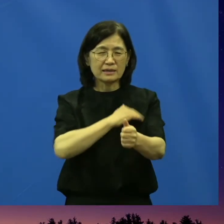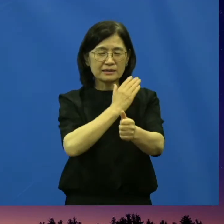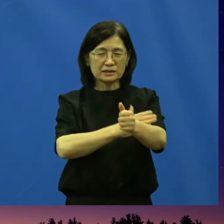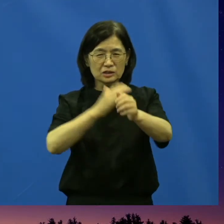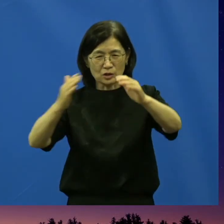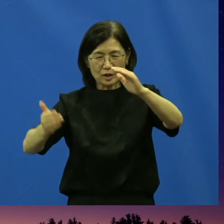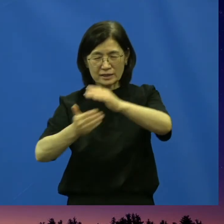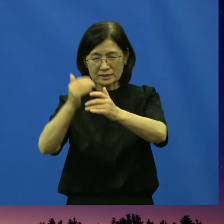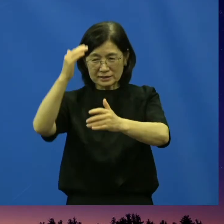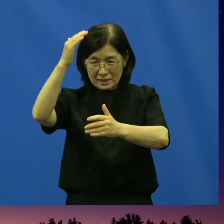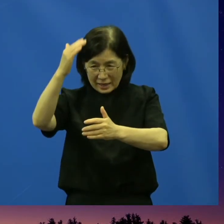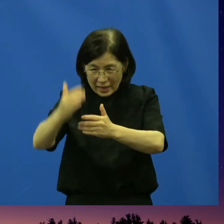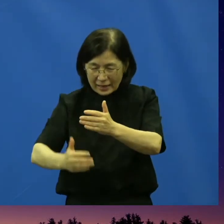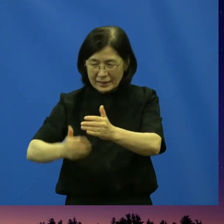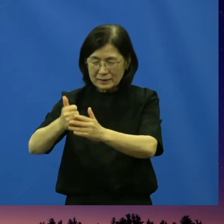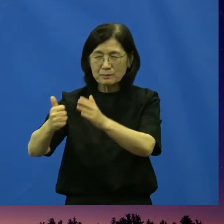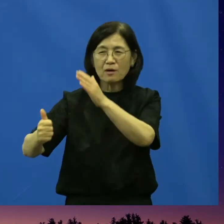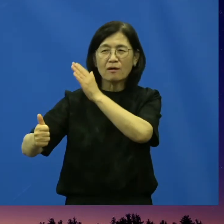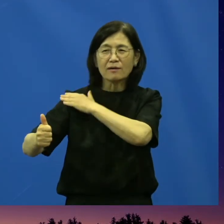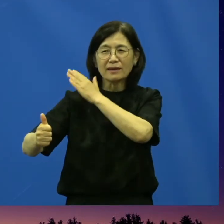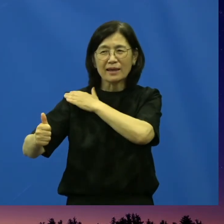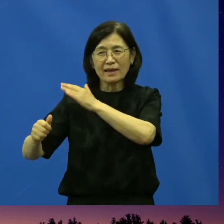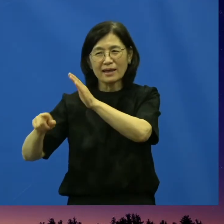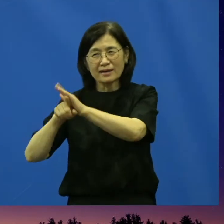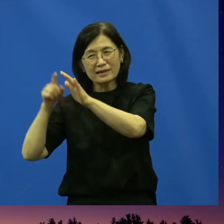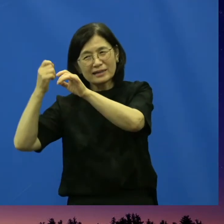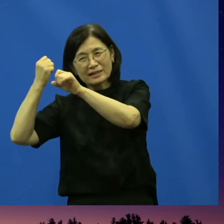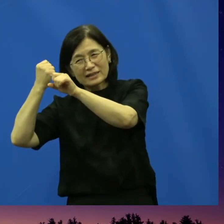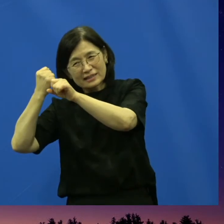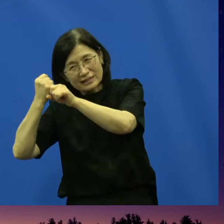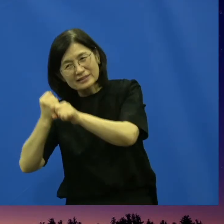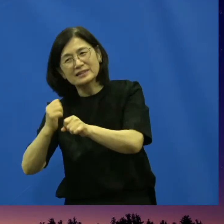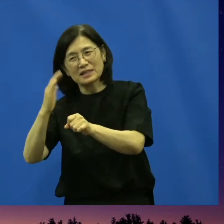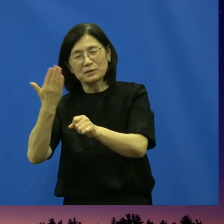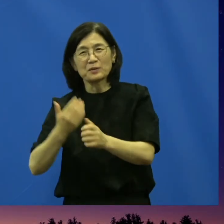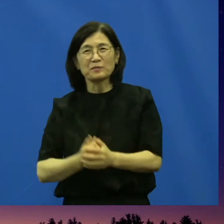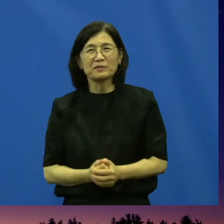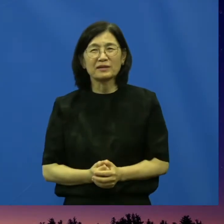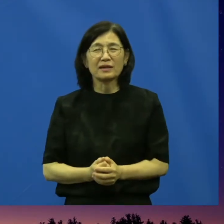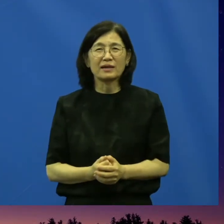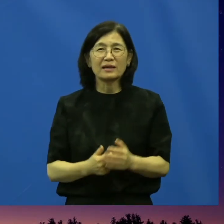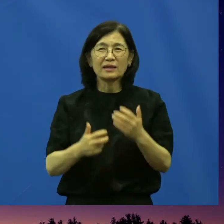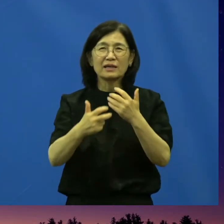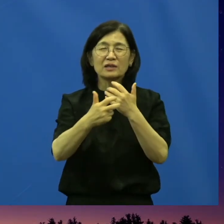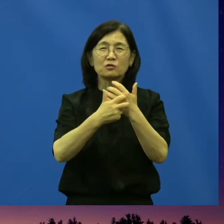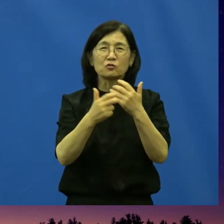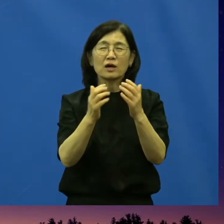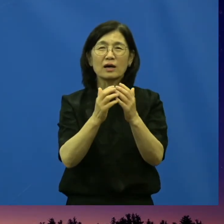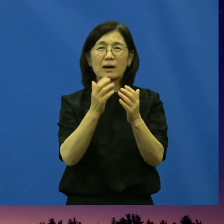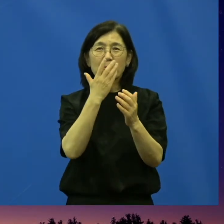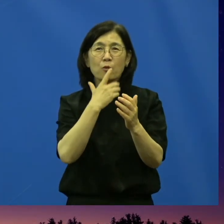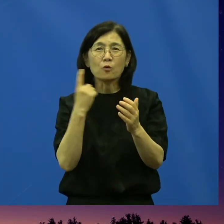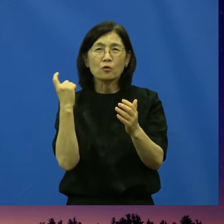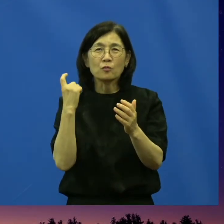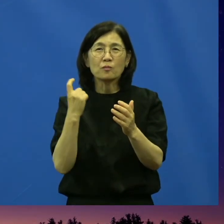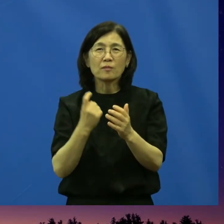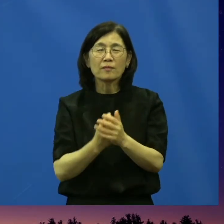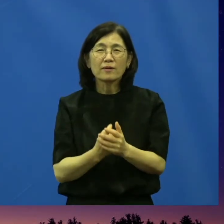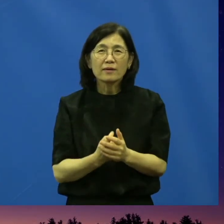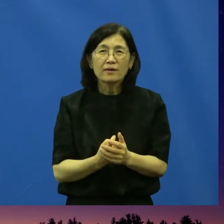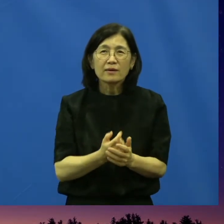어깨에 기댈 수 있어야 돼요. 그리고 여러분 보십시오. 이 누가복음 15장 4절 5절에 보면 너희 중에 어떤 사람이